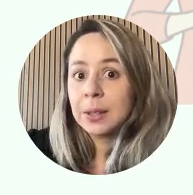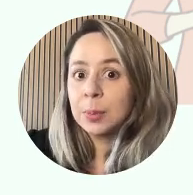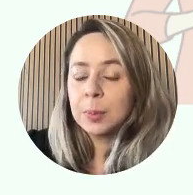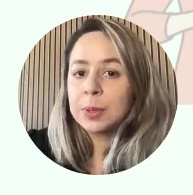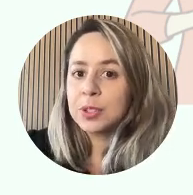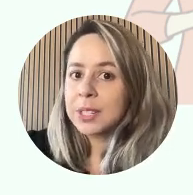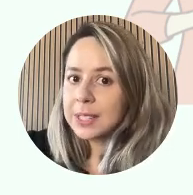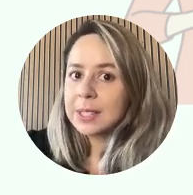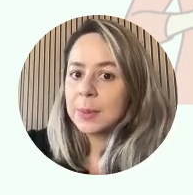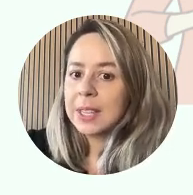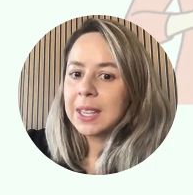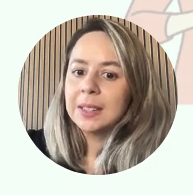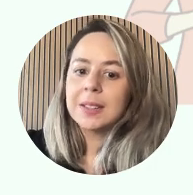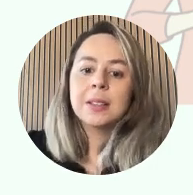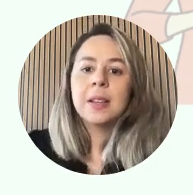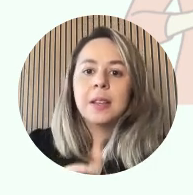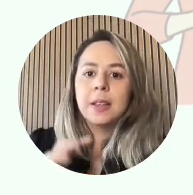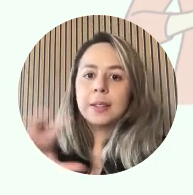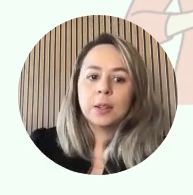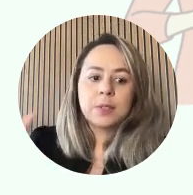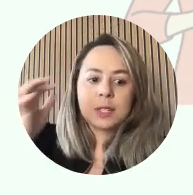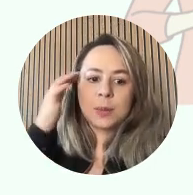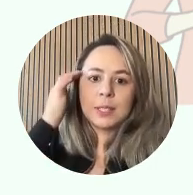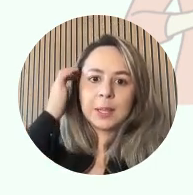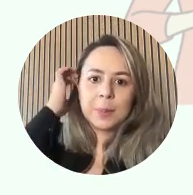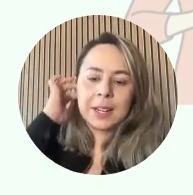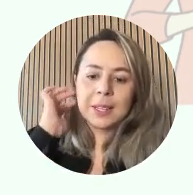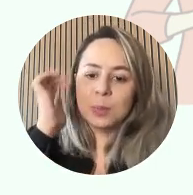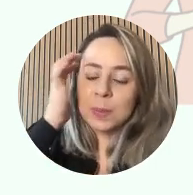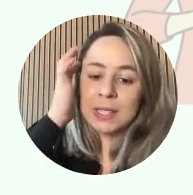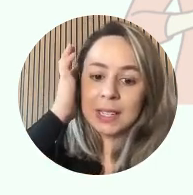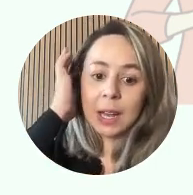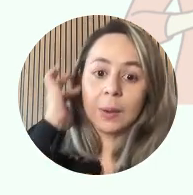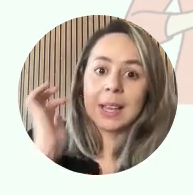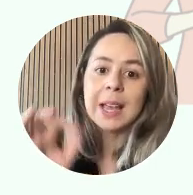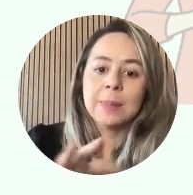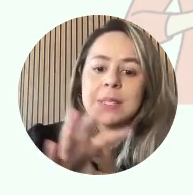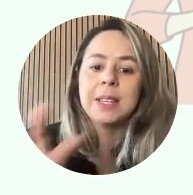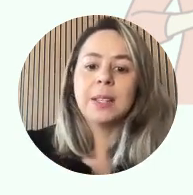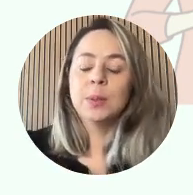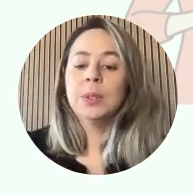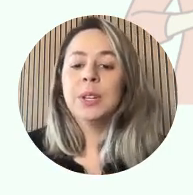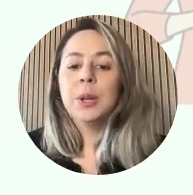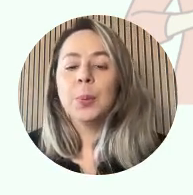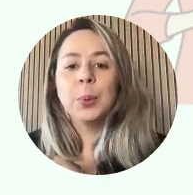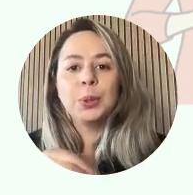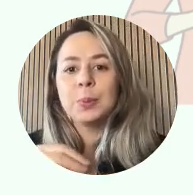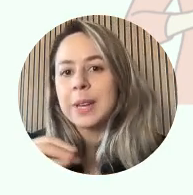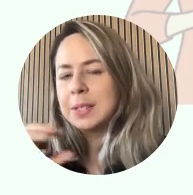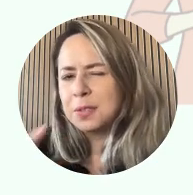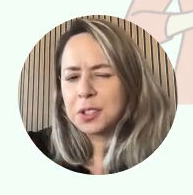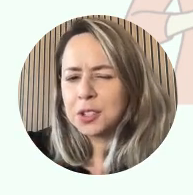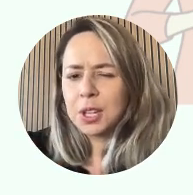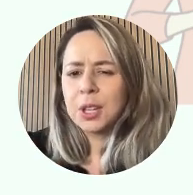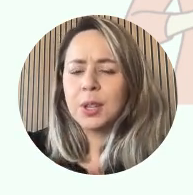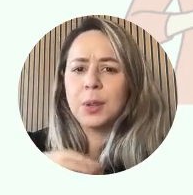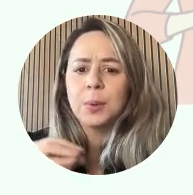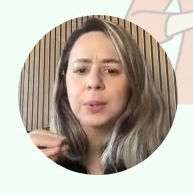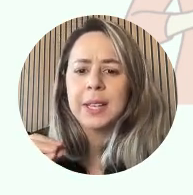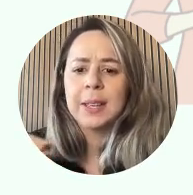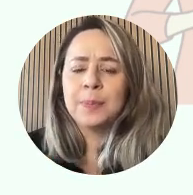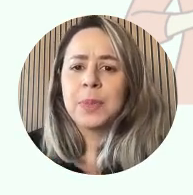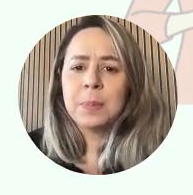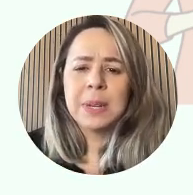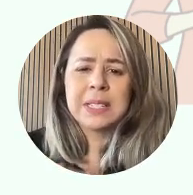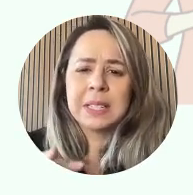eu atendo o público de crianças pequenas, então vocês podem reparar que meu material acaba sendo muito mais